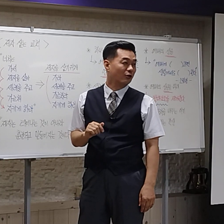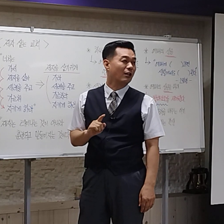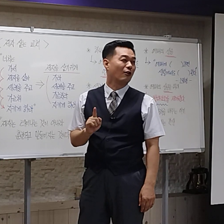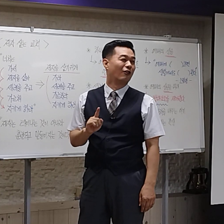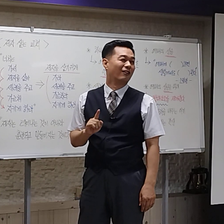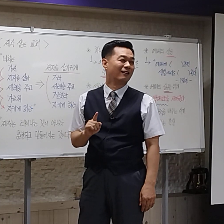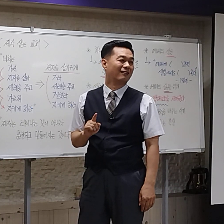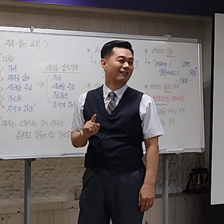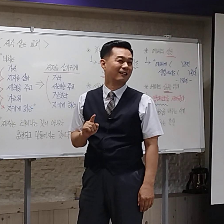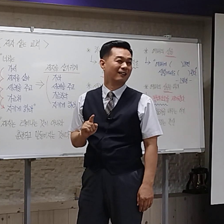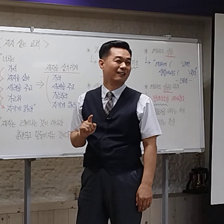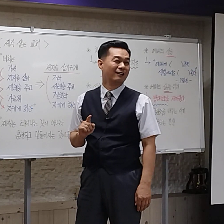어때요?